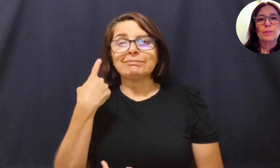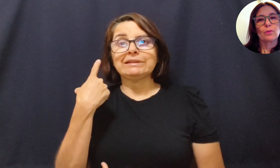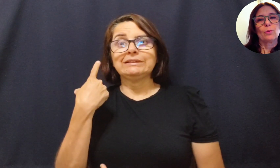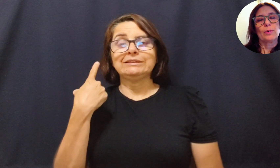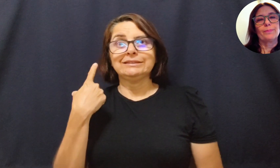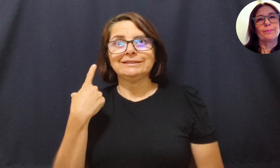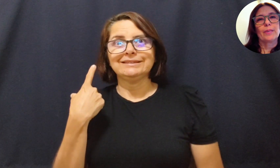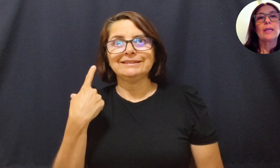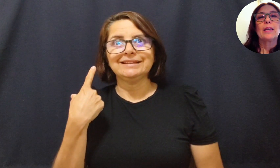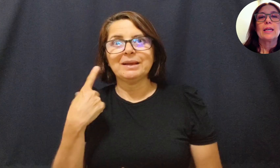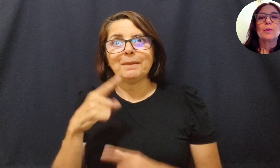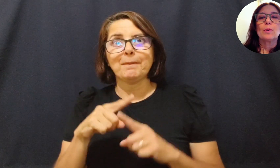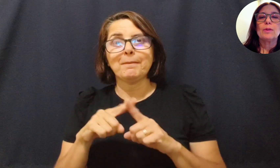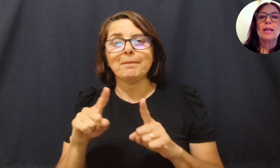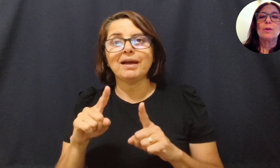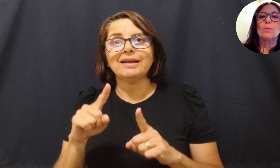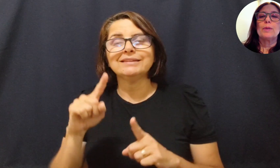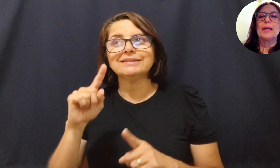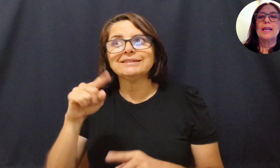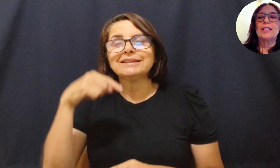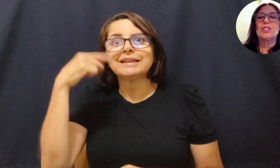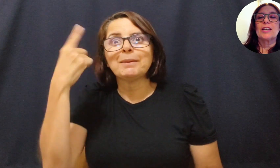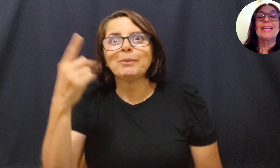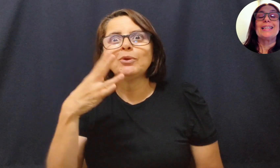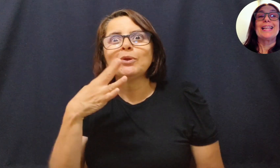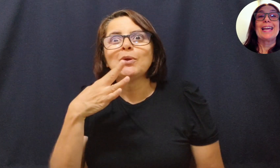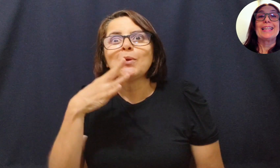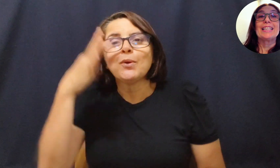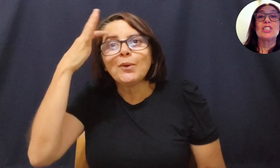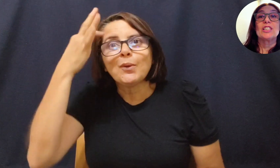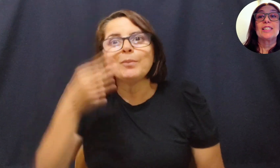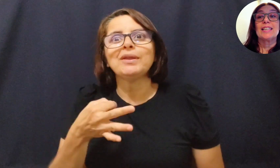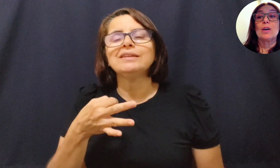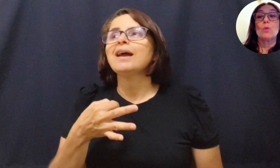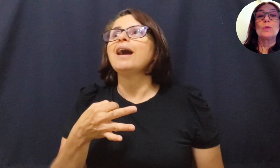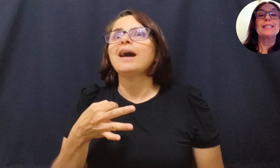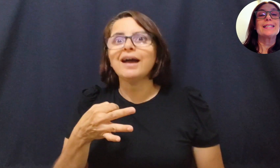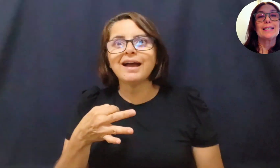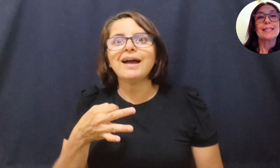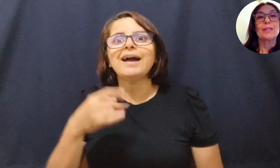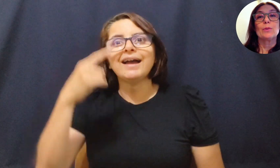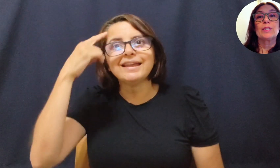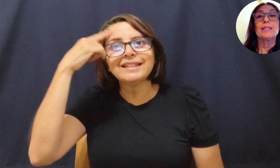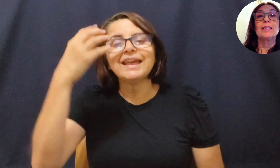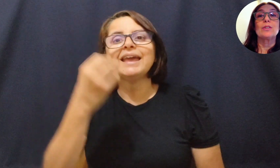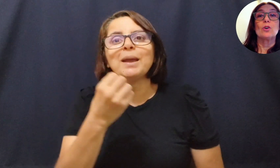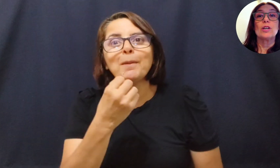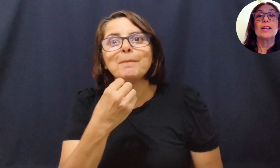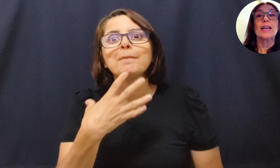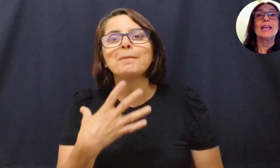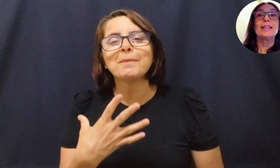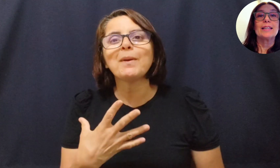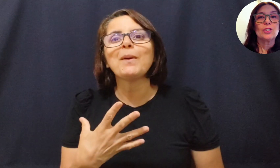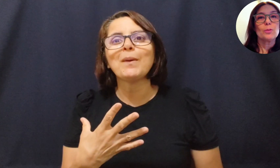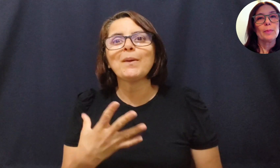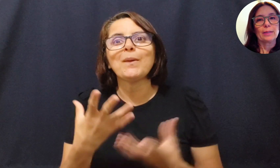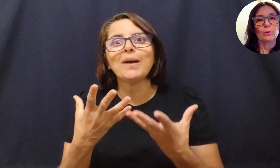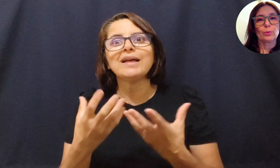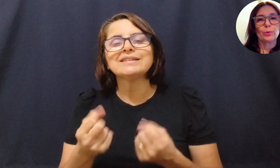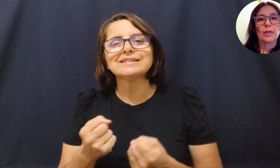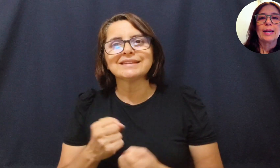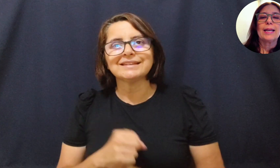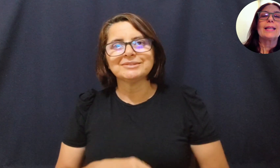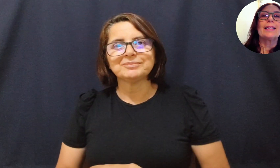alheio à pessoa. Quando ela compreende, aquela ideia deixa de ser algo estranho e se torna